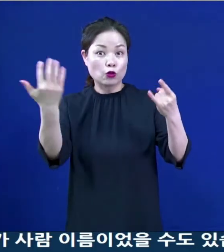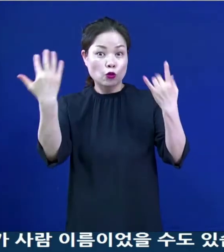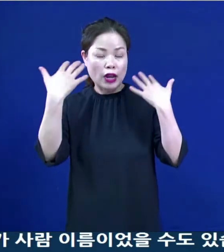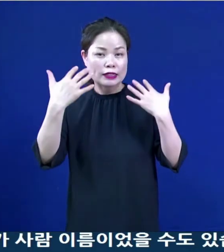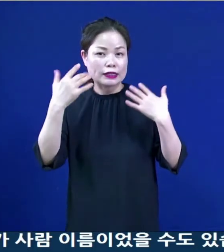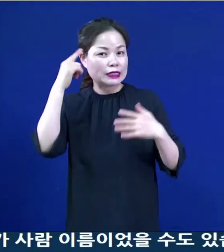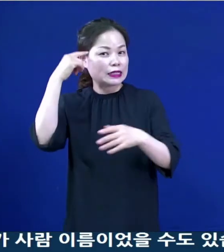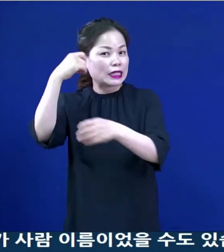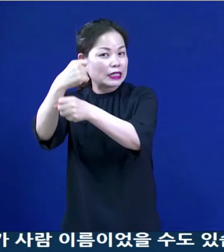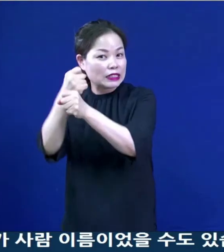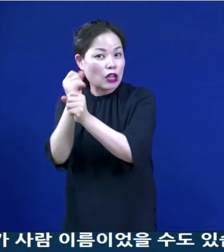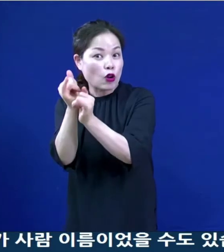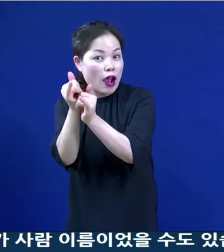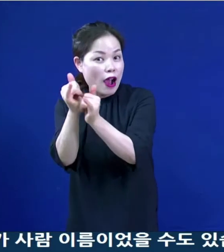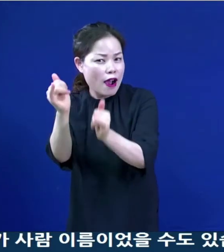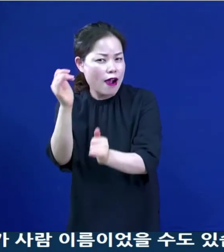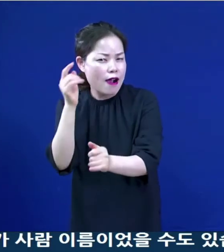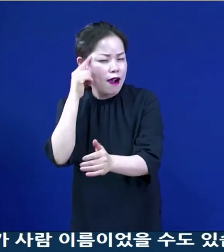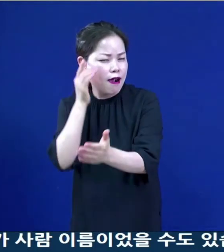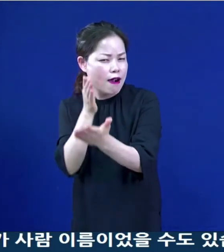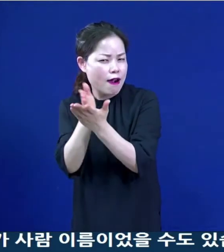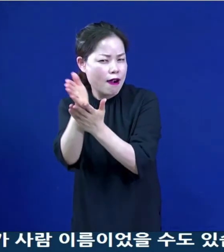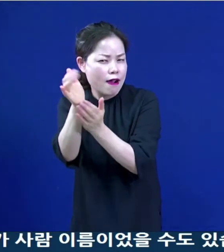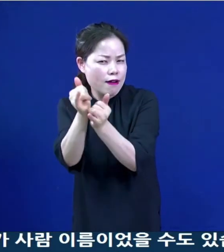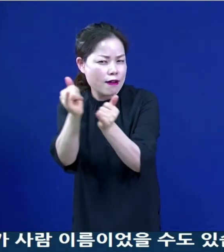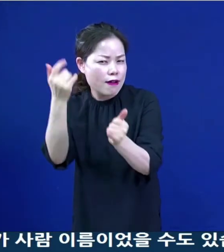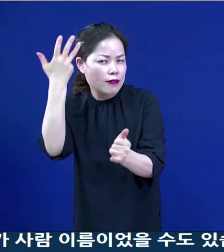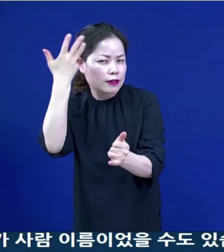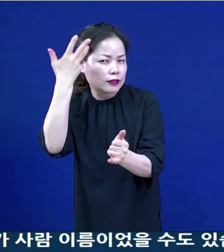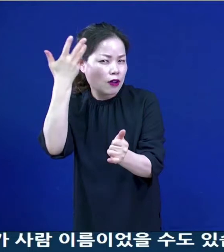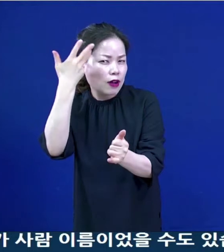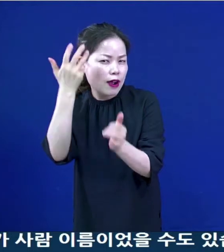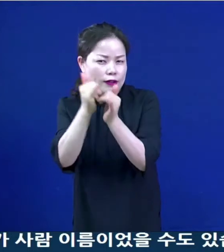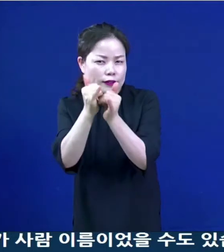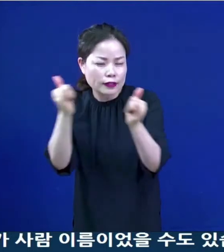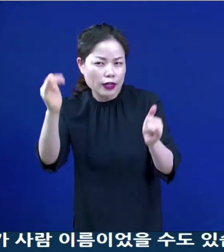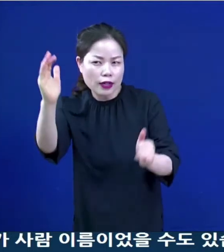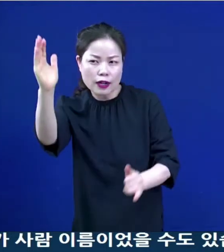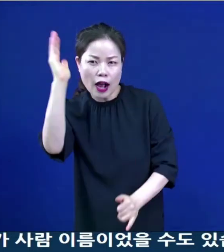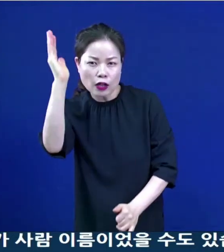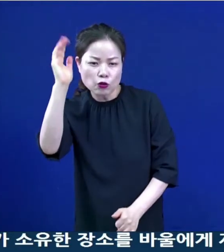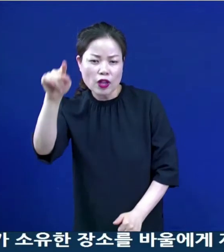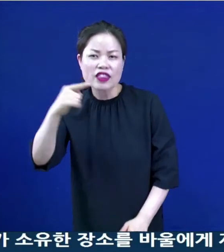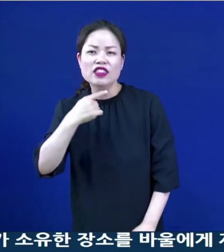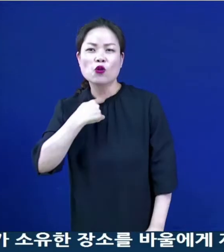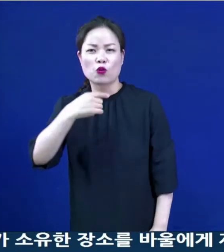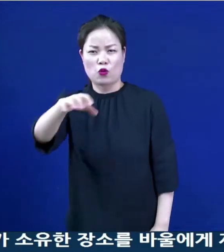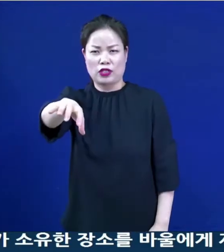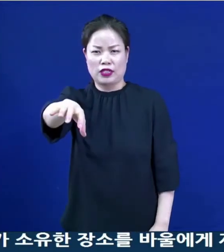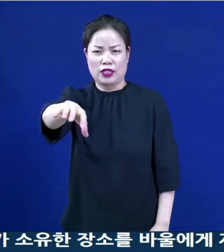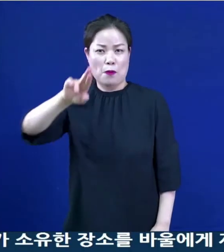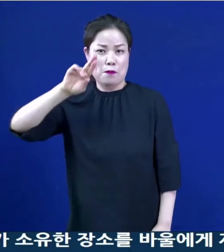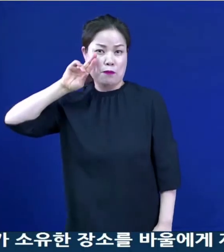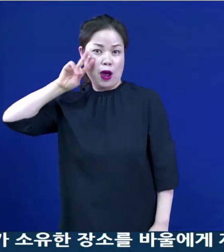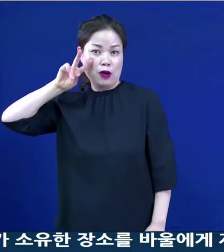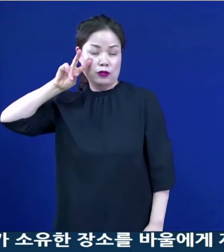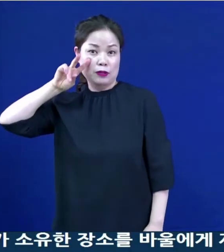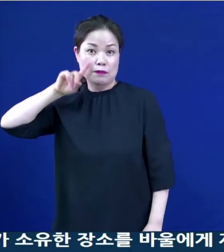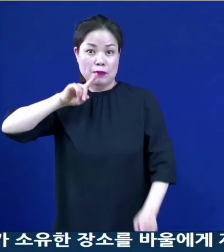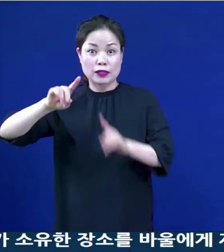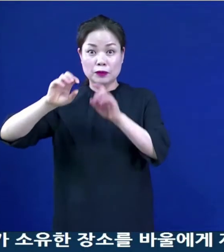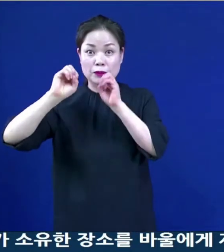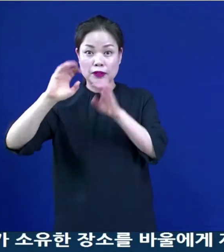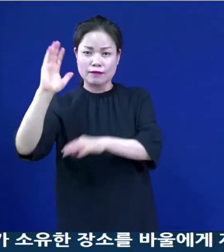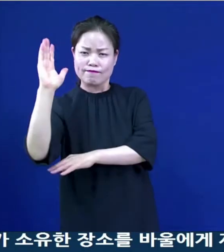있었는데 이 철학가가 자기 철학을 강론하던 그 장소에서 바울이